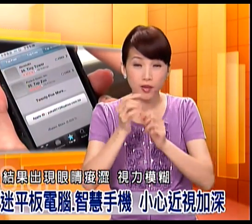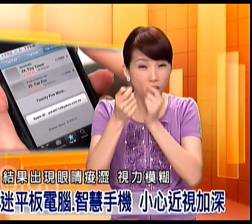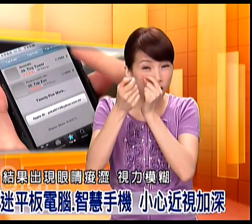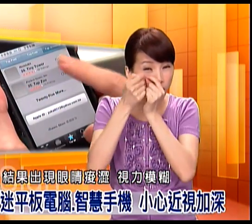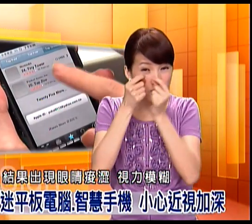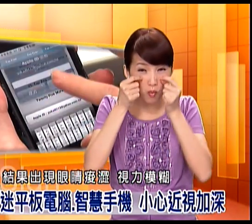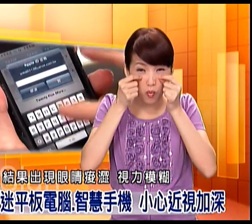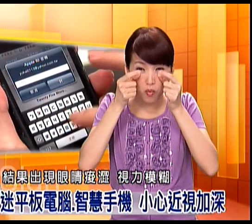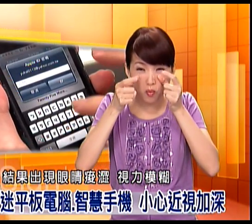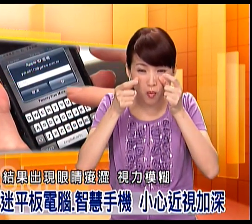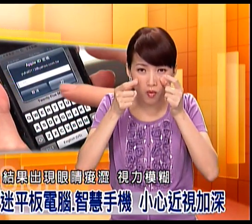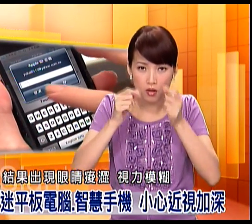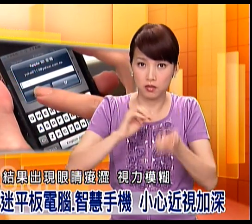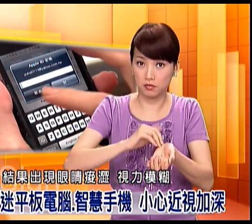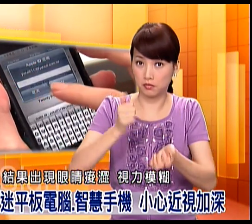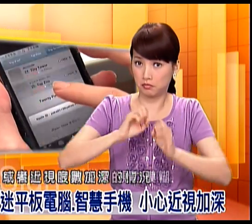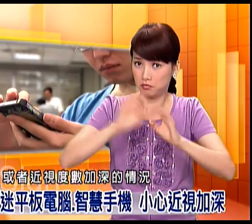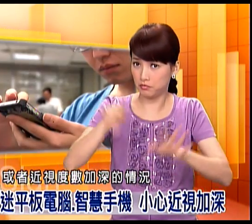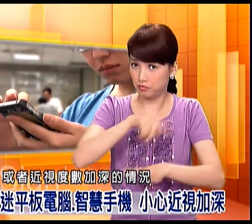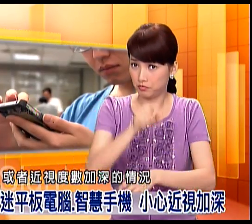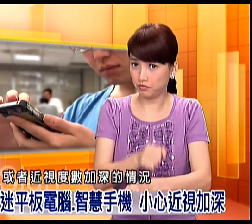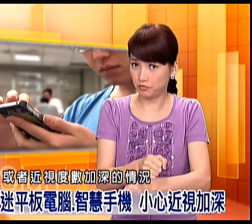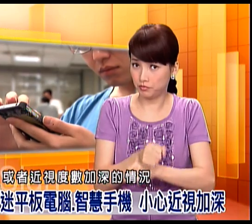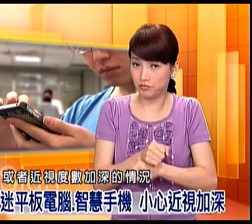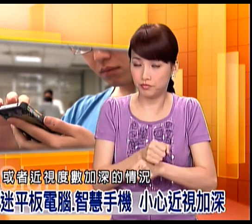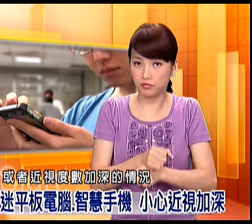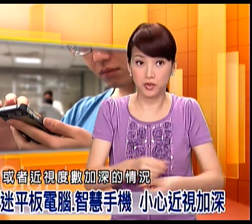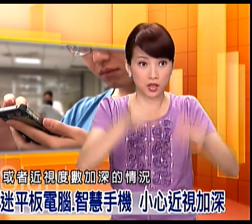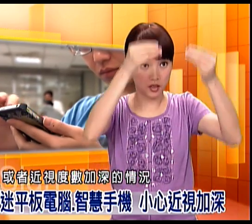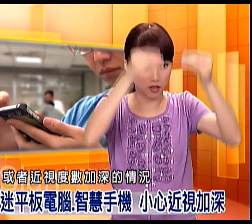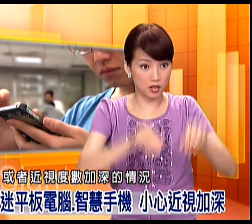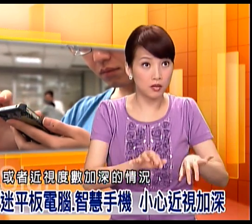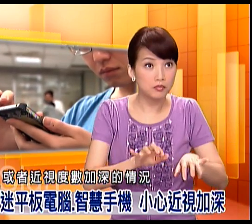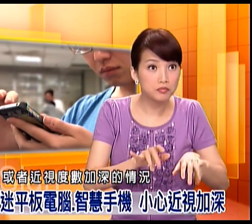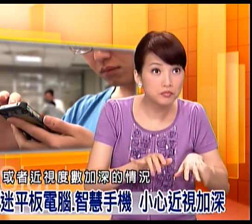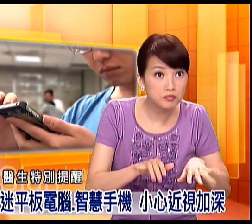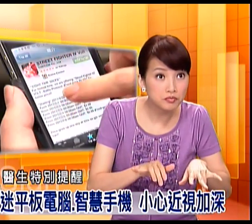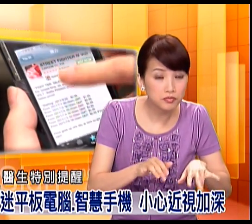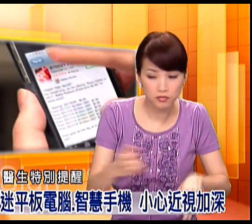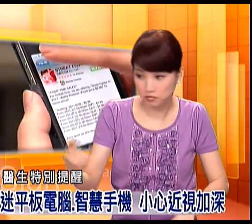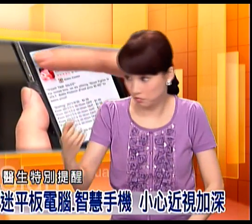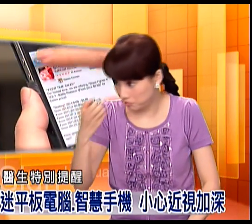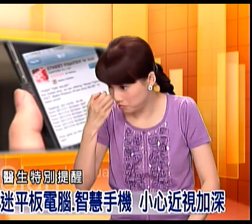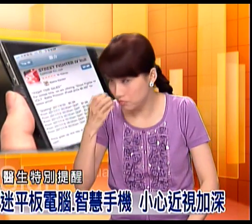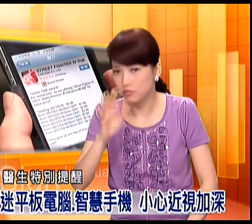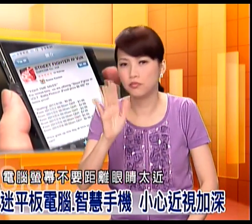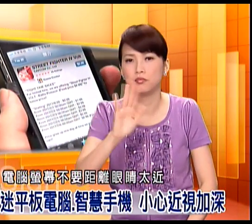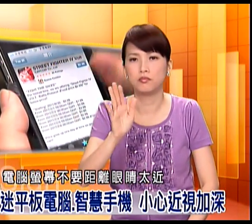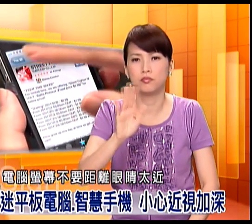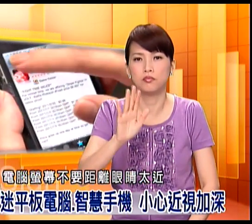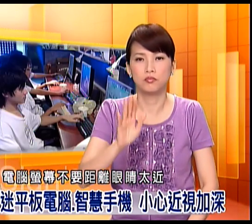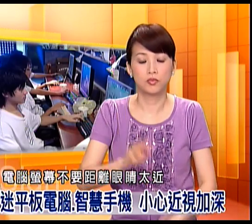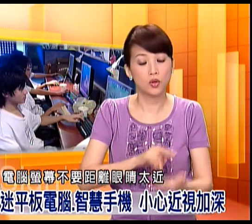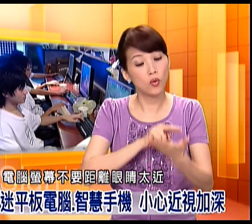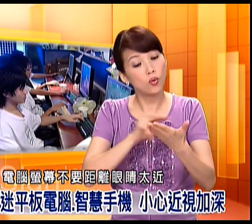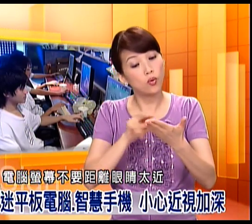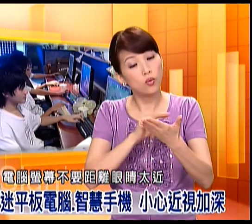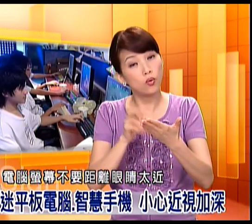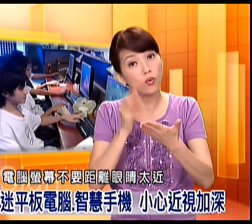涩、视力模糊或者近视度数加深的情况。医师特别提醒，电脑荧幕不要离眼睛太近，而